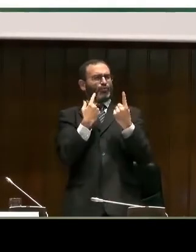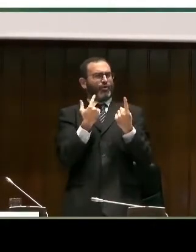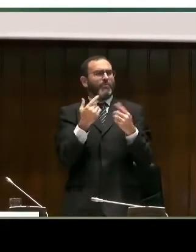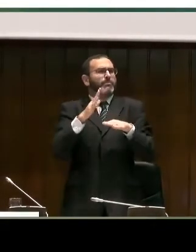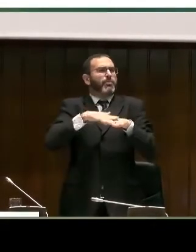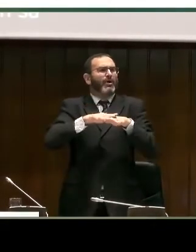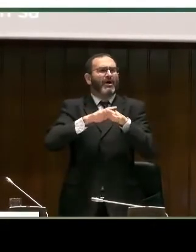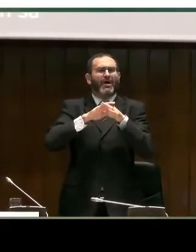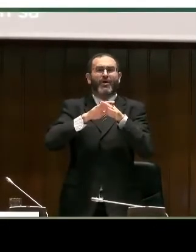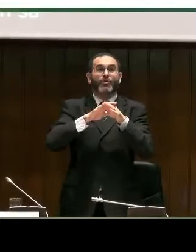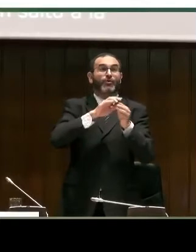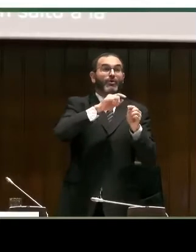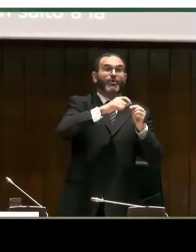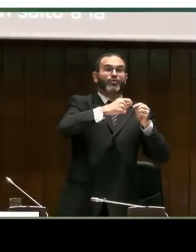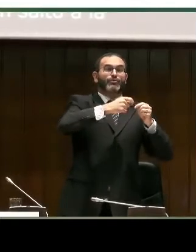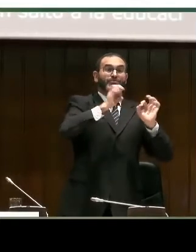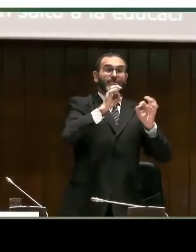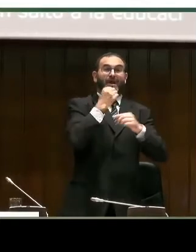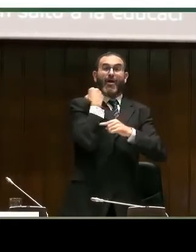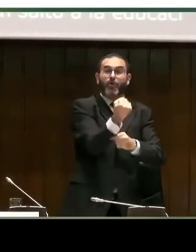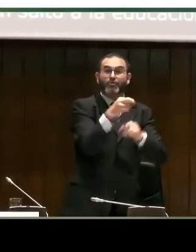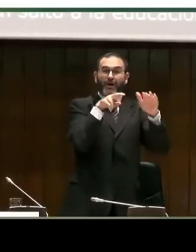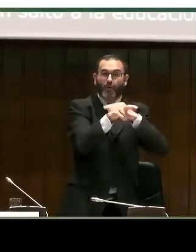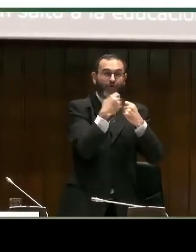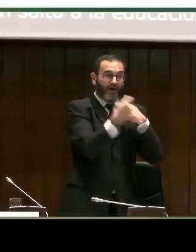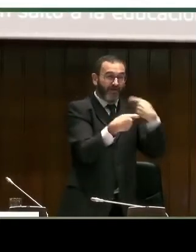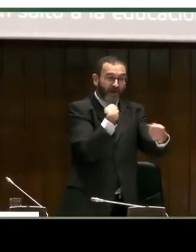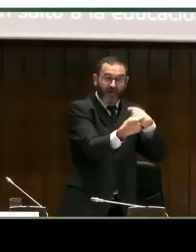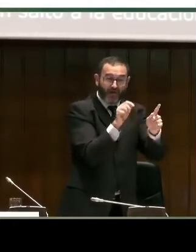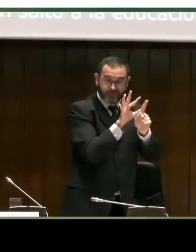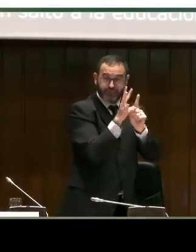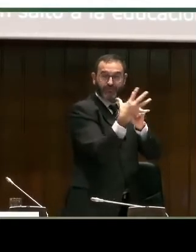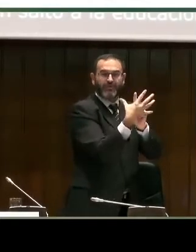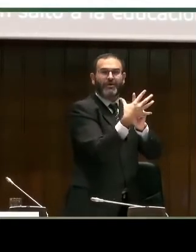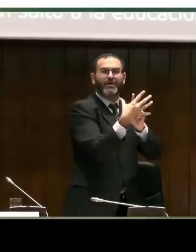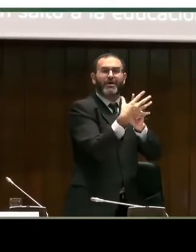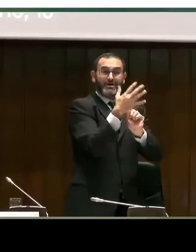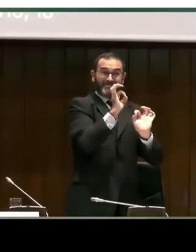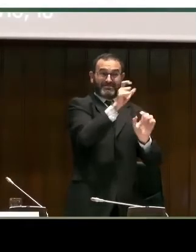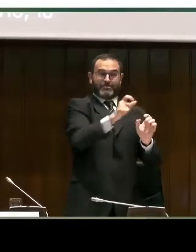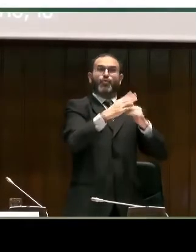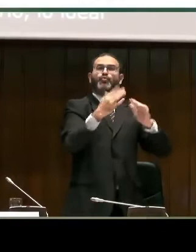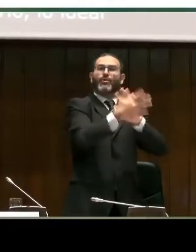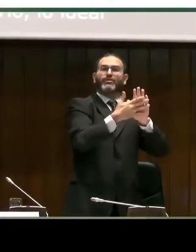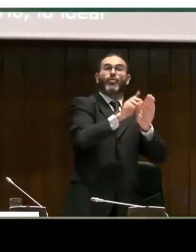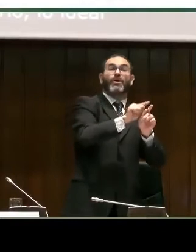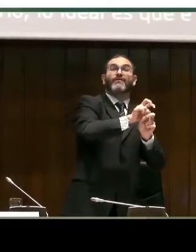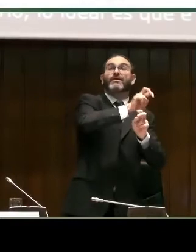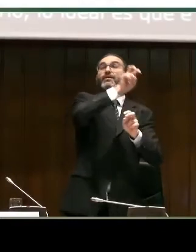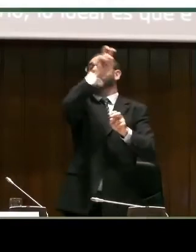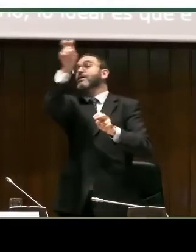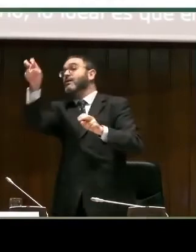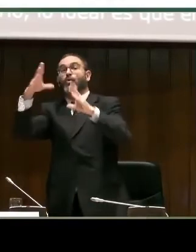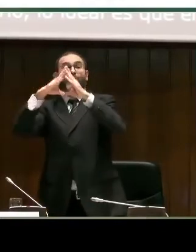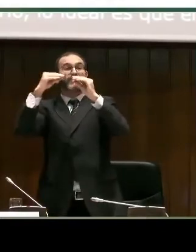vez finalizada esta tarea, saltase al ámbito universitario, en el mismo número, pero realmente no es así.